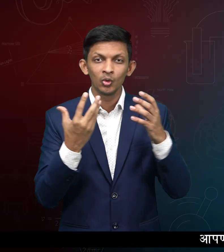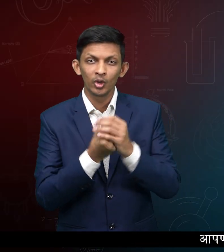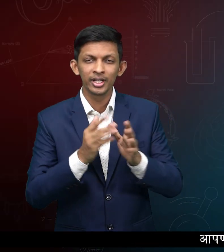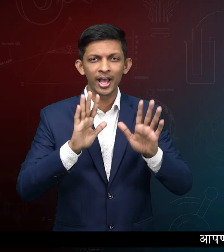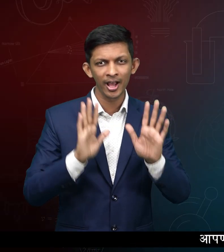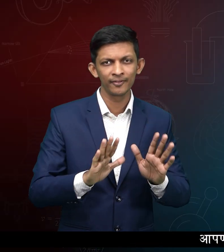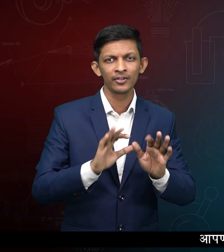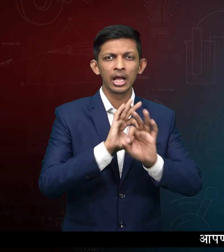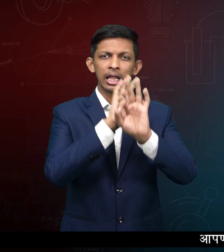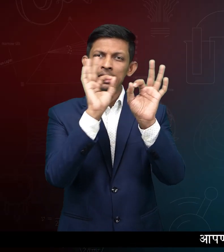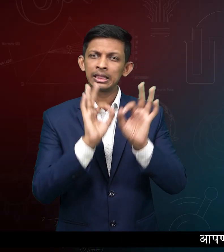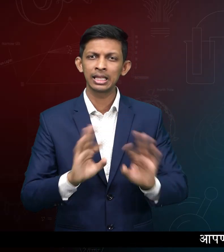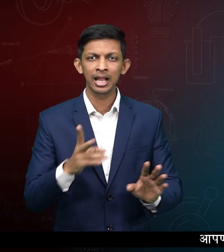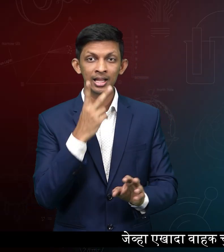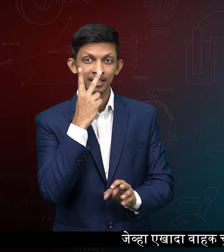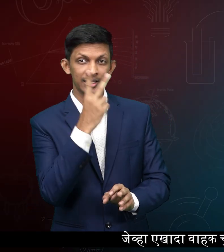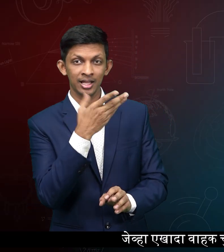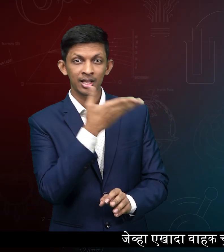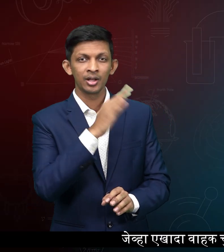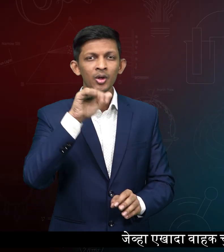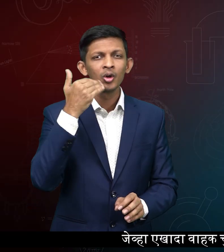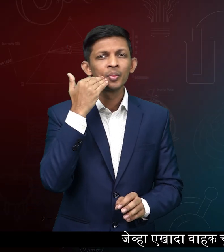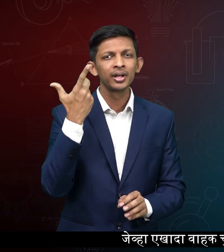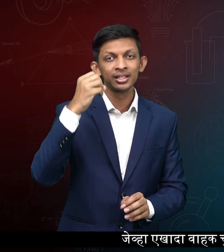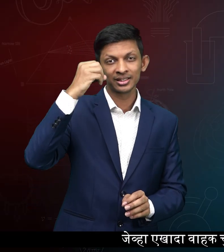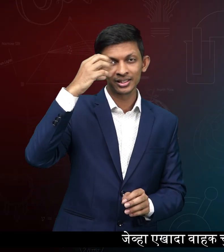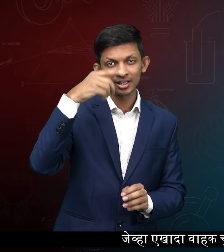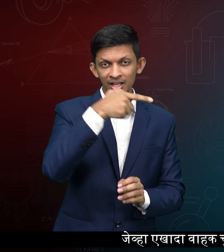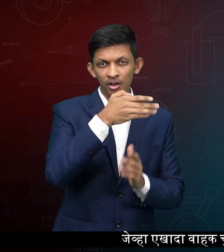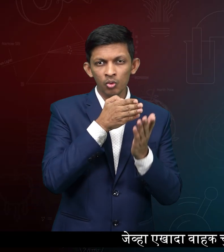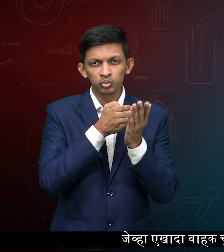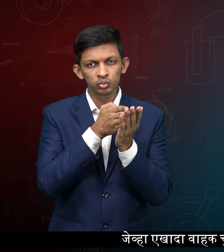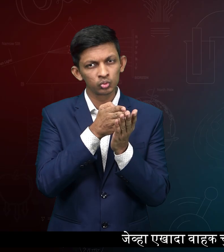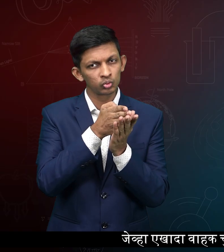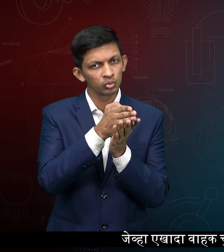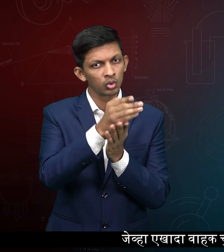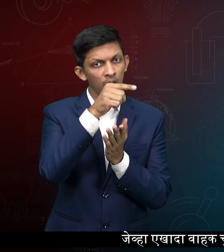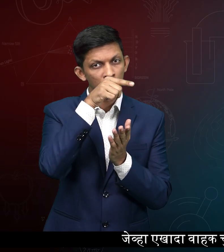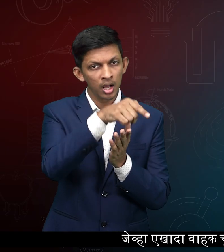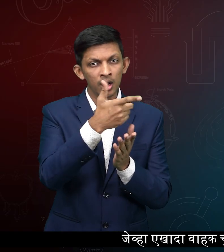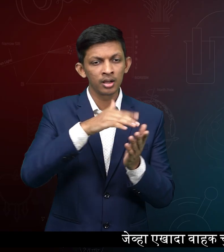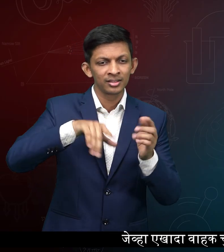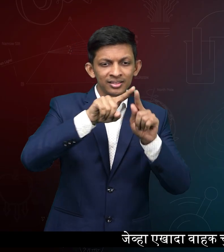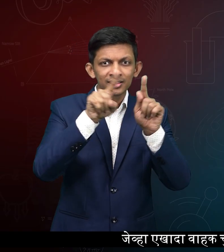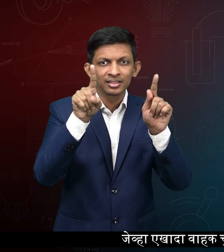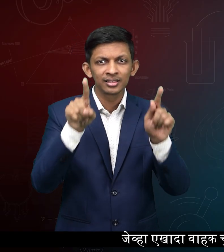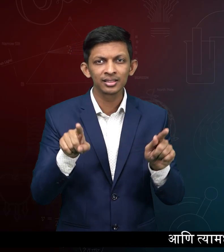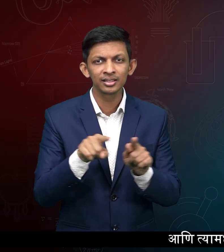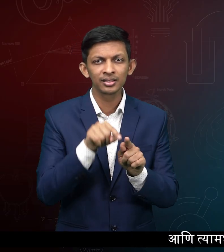आपण आधीच पाहिले आहे की जेव्हा एखादा वाहक चुंबकीय क्षेत्रात सामान्यरित्या ठेवला जातो आणि